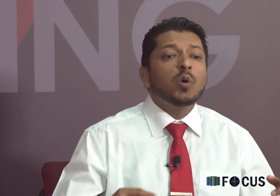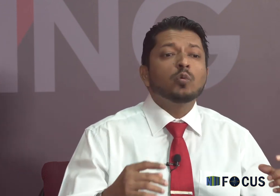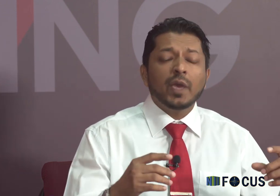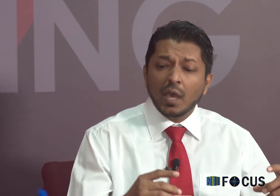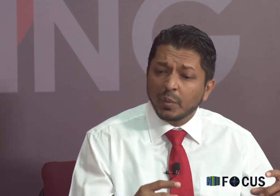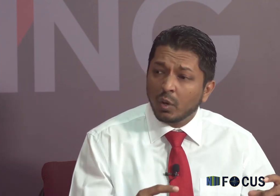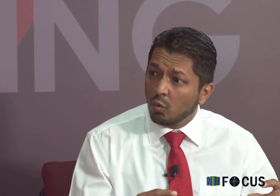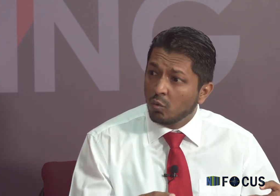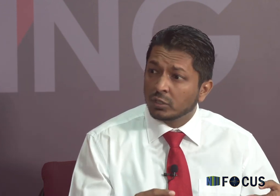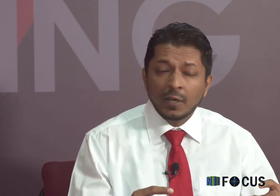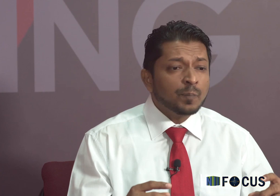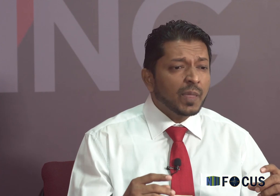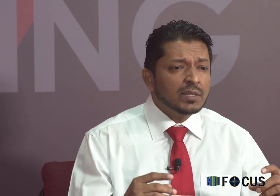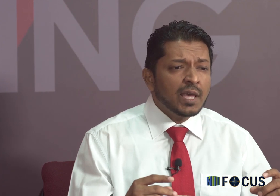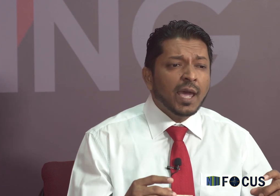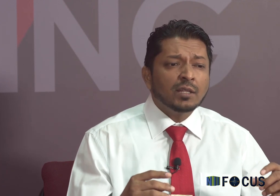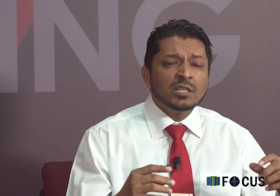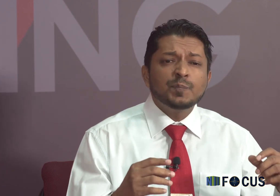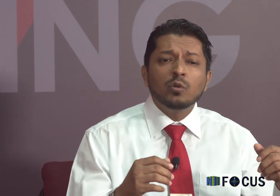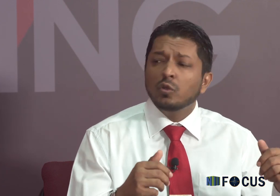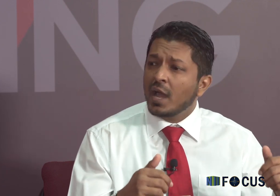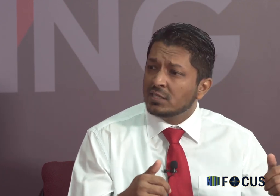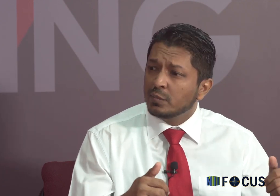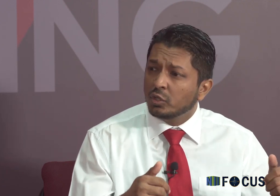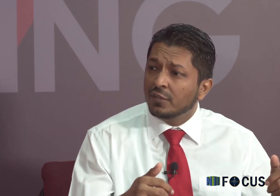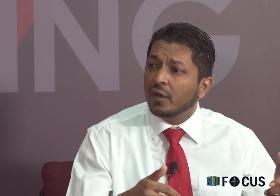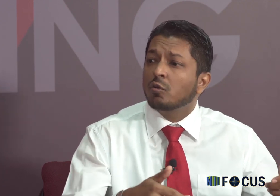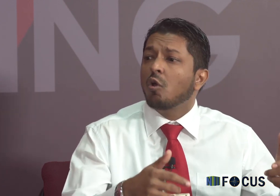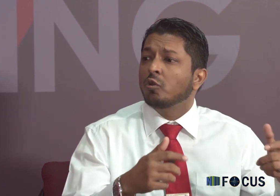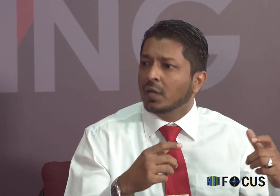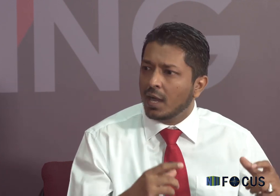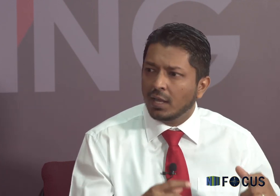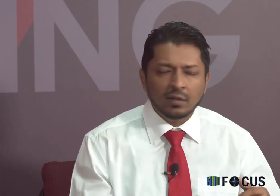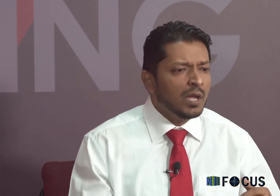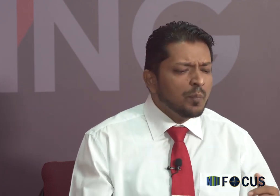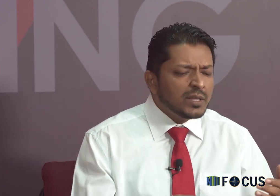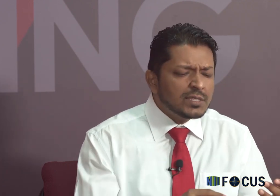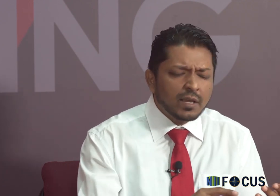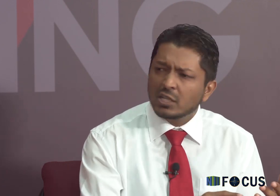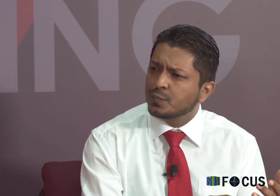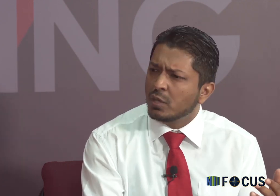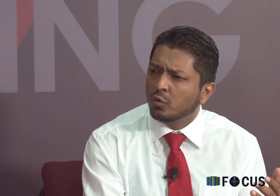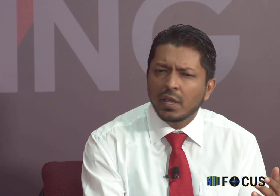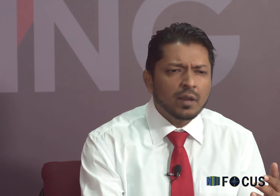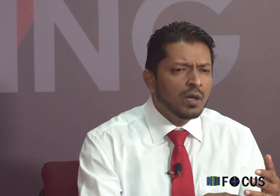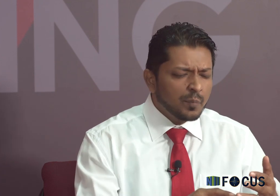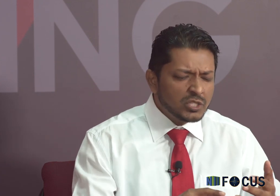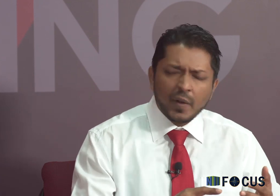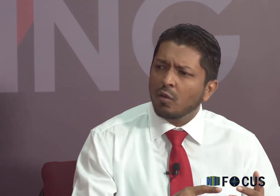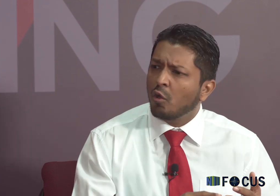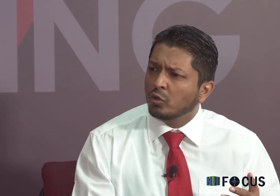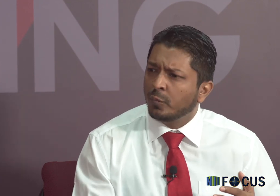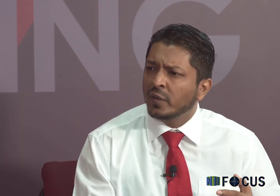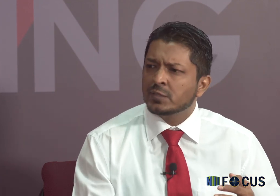bepaald. Wat wij hebben beoogd, is het speculatiemotief eruit halen. Mensen zijn gaan speculeren.